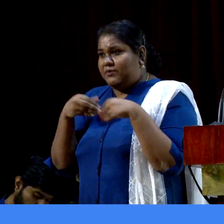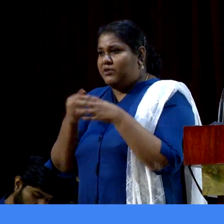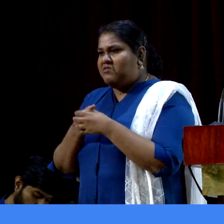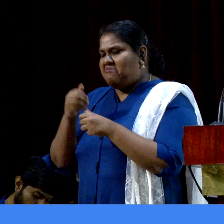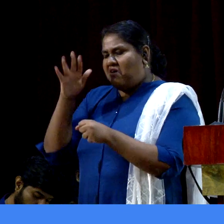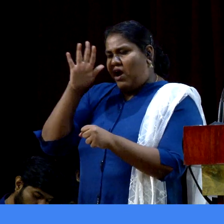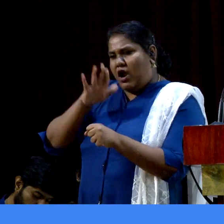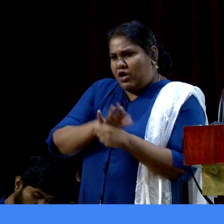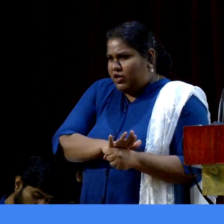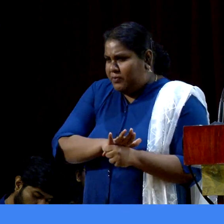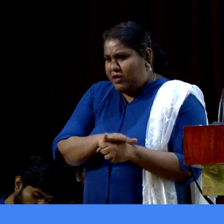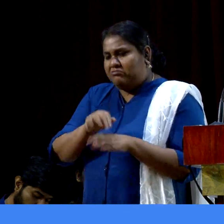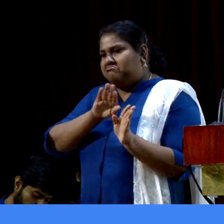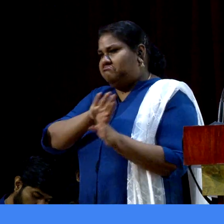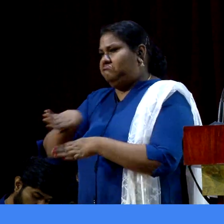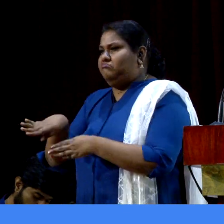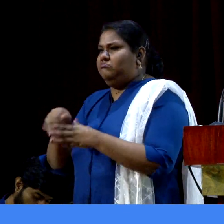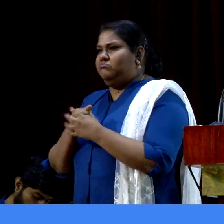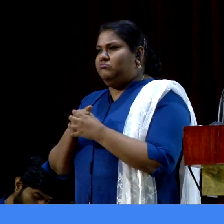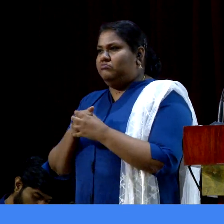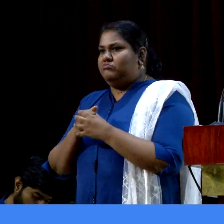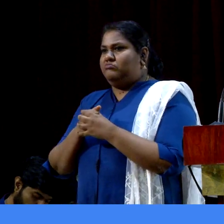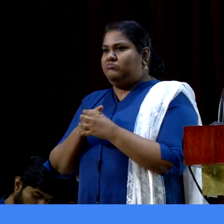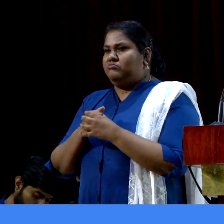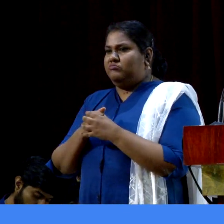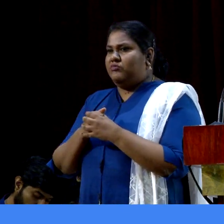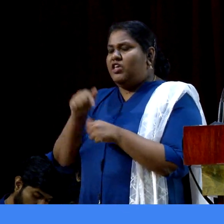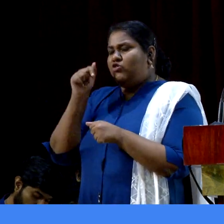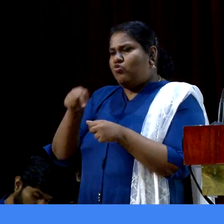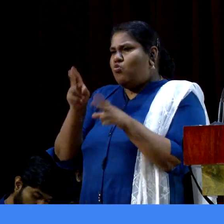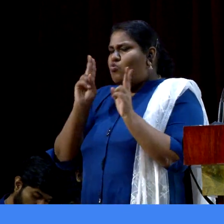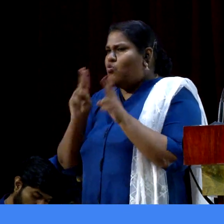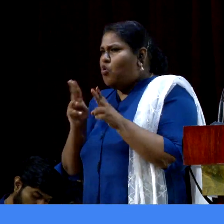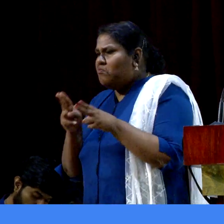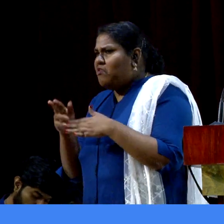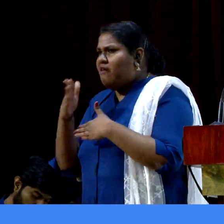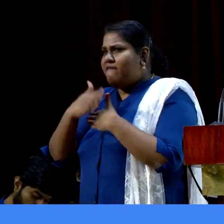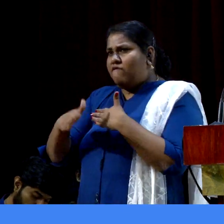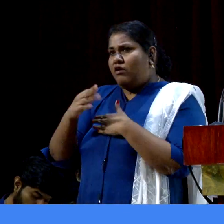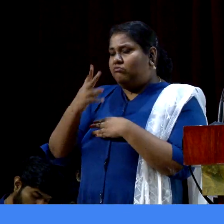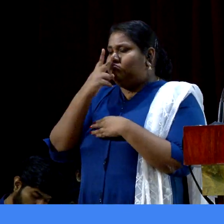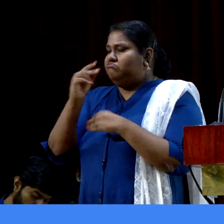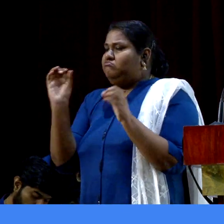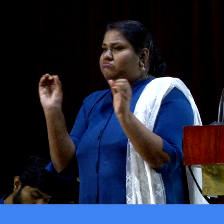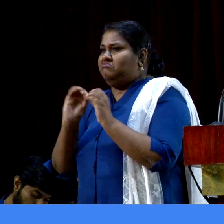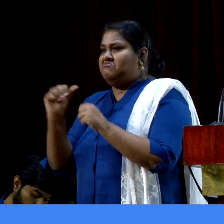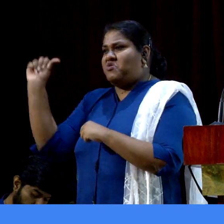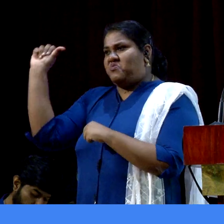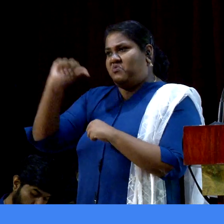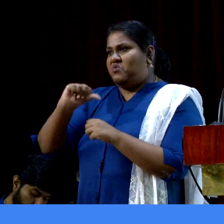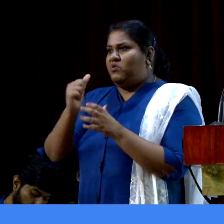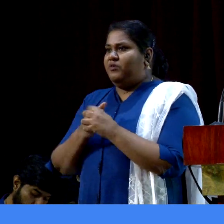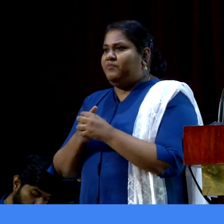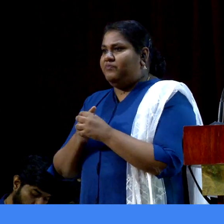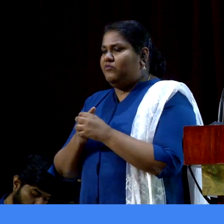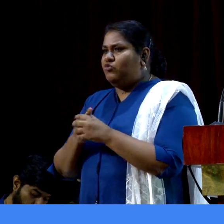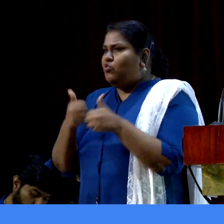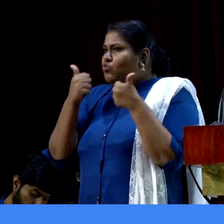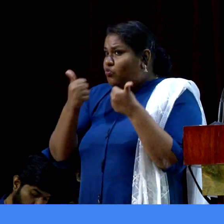அடிமைத்தனத்திலிருந்து உடை தெரியப்பட்டிருக்கு. எனவே உணவை நாம் சாதாரணமாக பார்க்கக்கூடாது. அது மிக சிறிய செய்தியாக பார்க்க